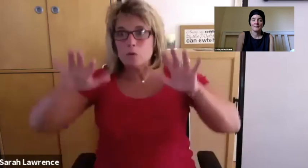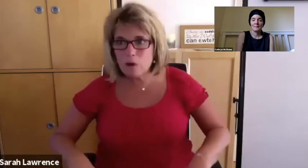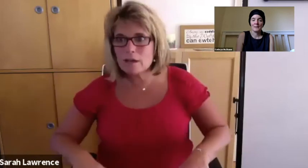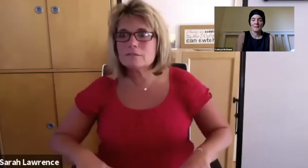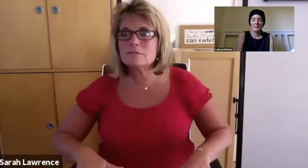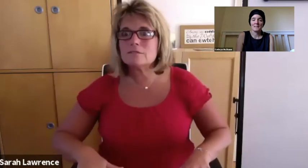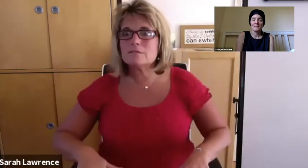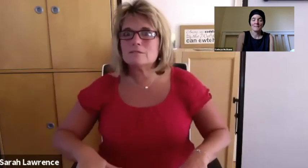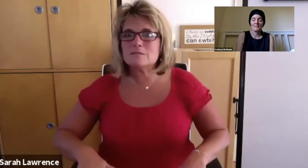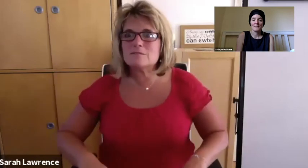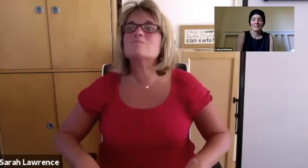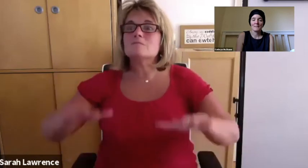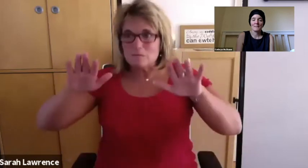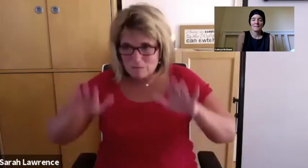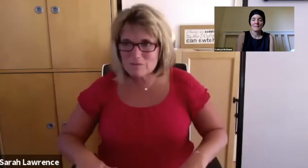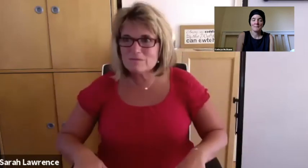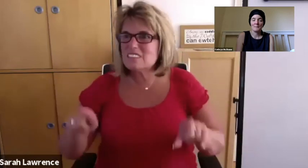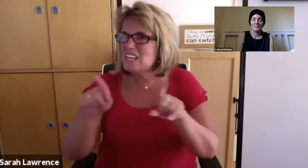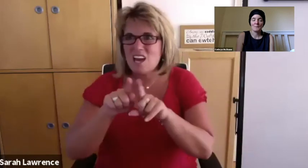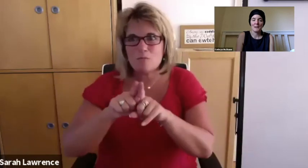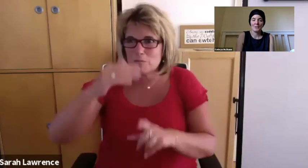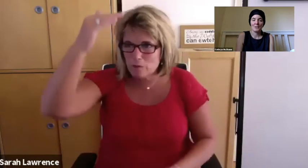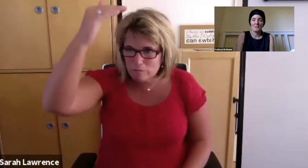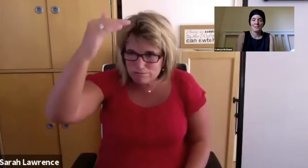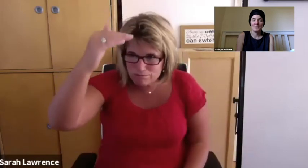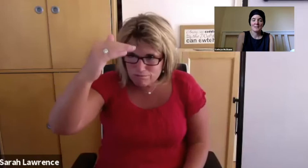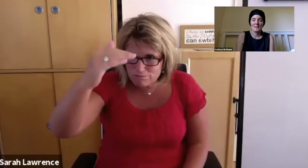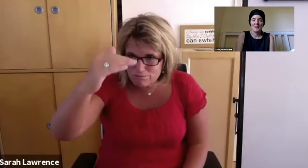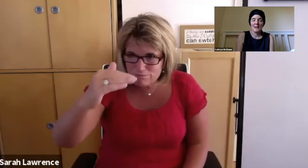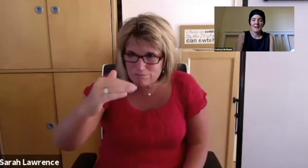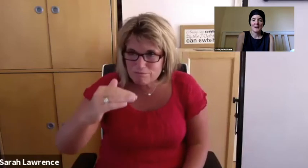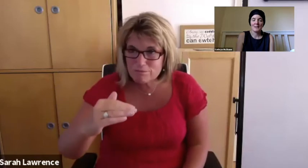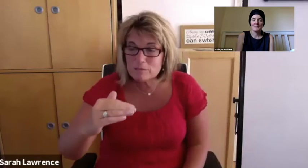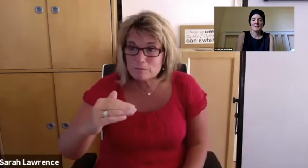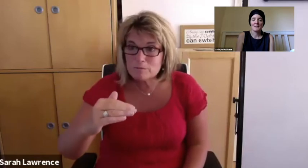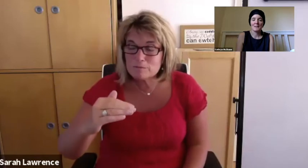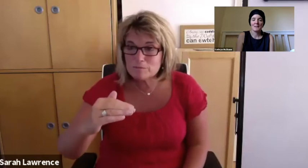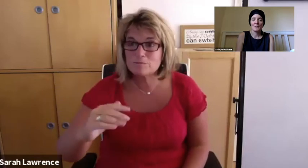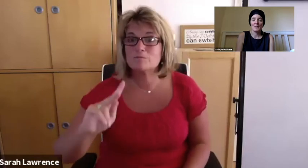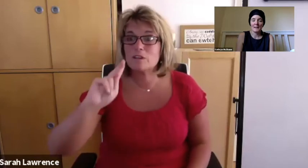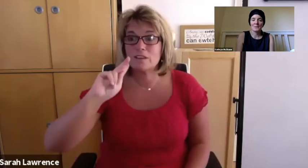A wedyn bod yn barod am yr ail